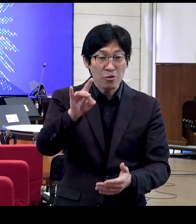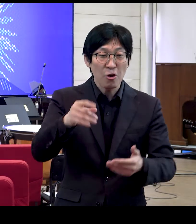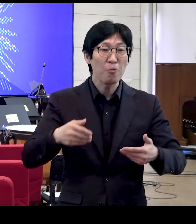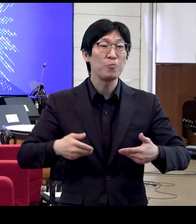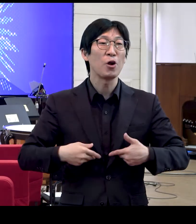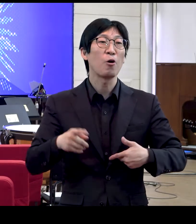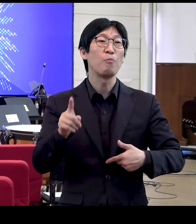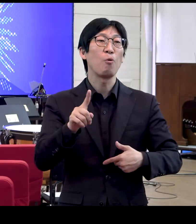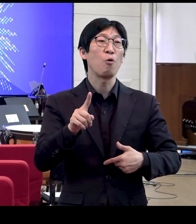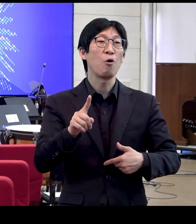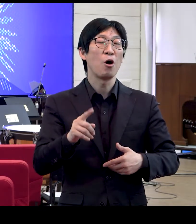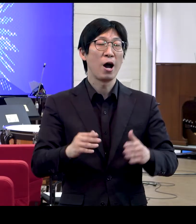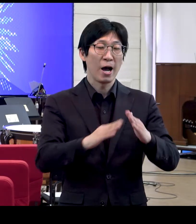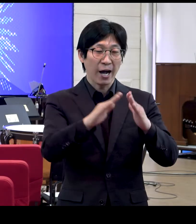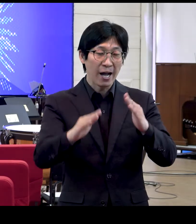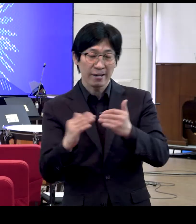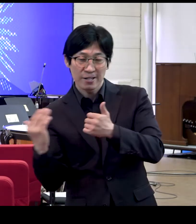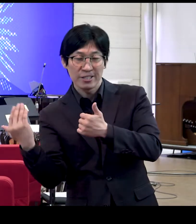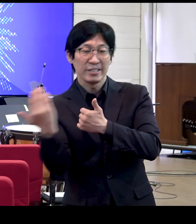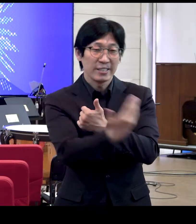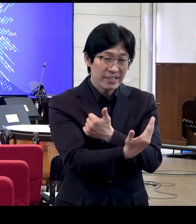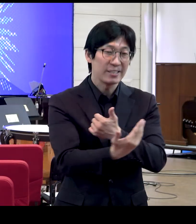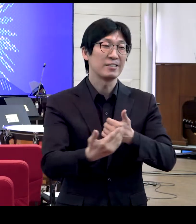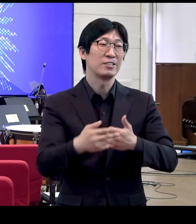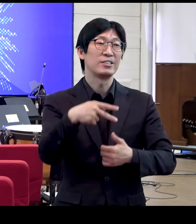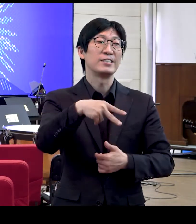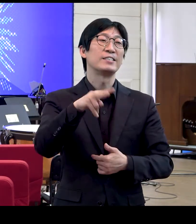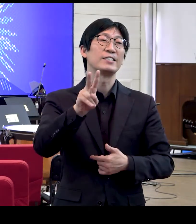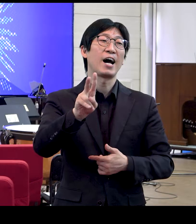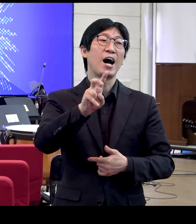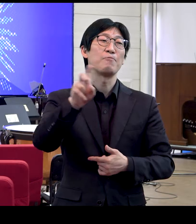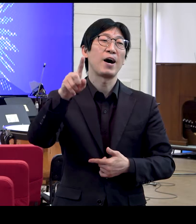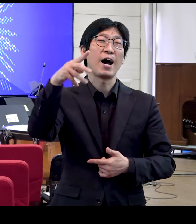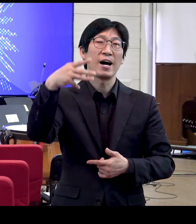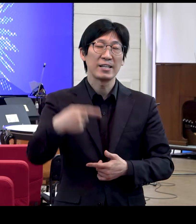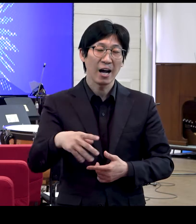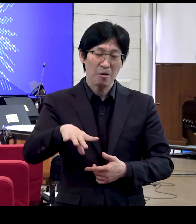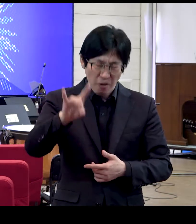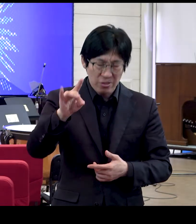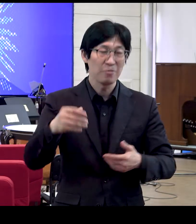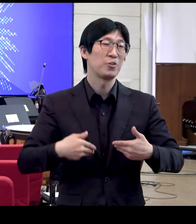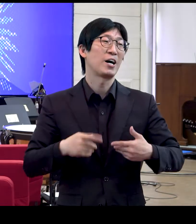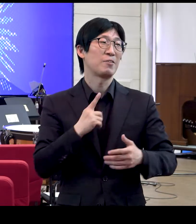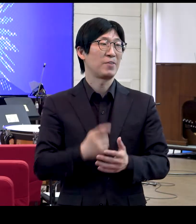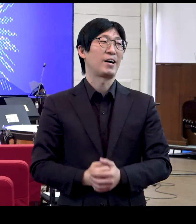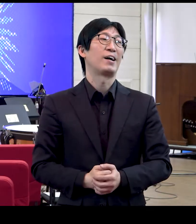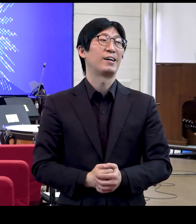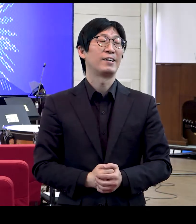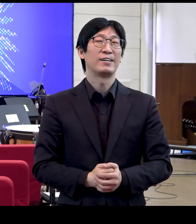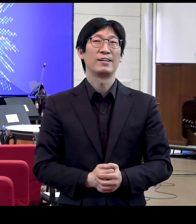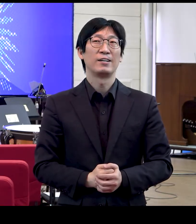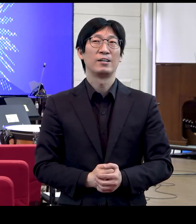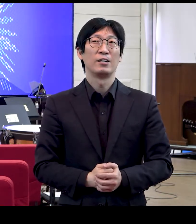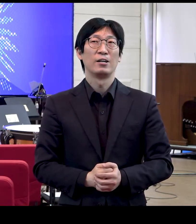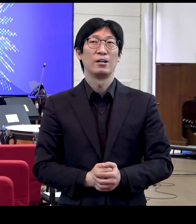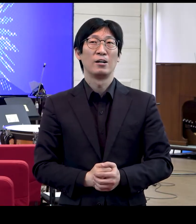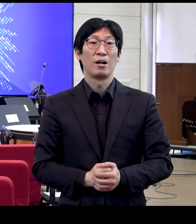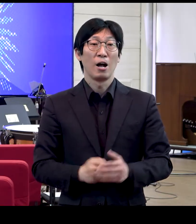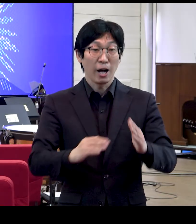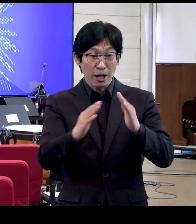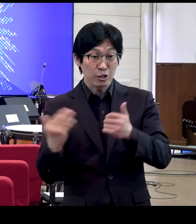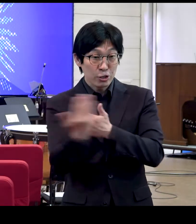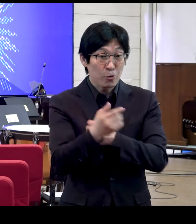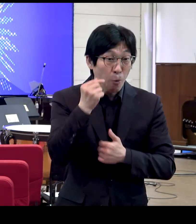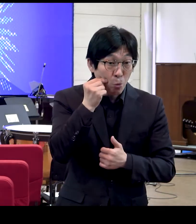기본이 되는 게 뭐냐? 가정을 지키는 샤마르라고 하는 거예요. 말 그대로 지키지